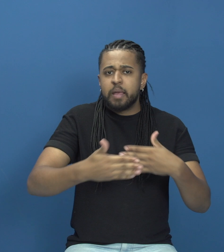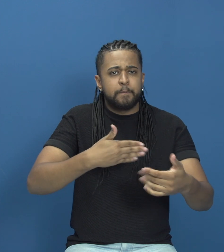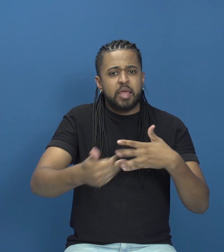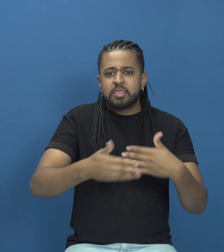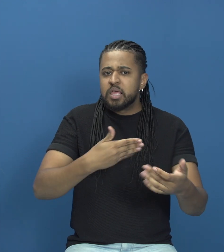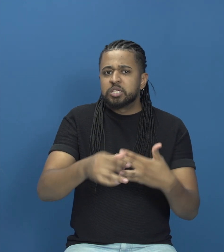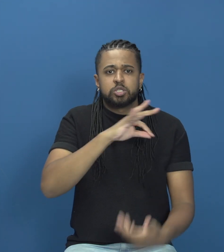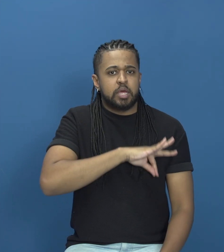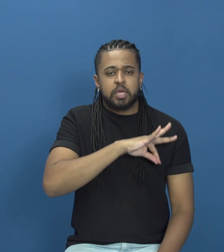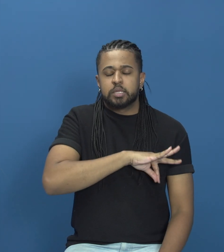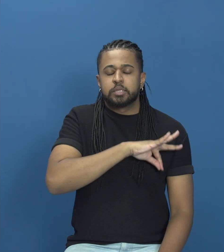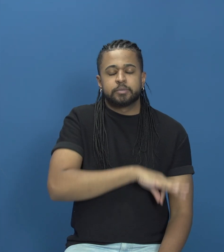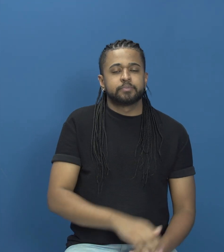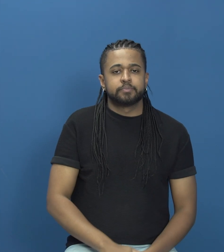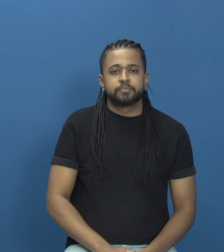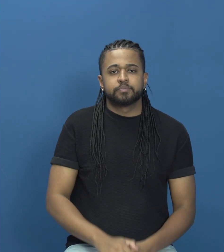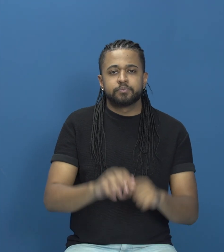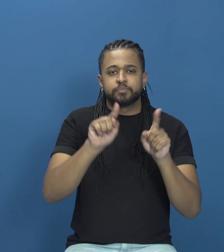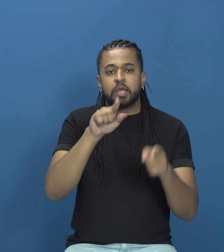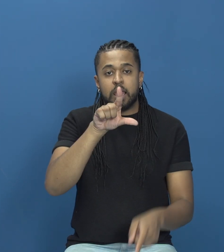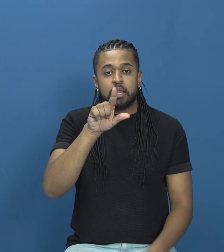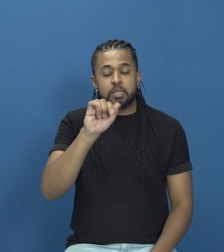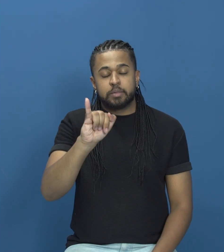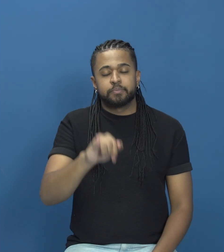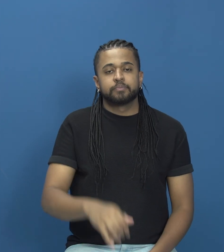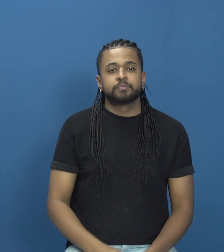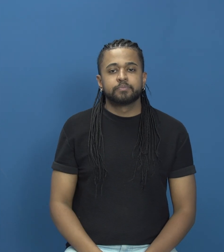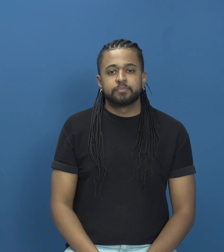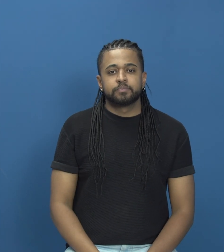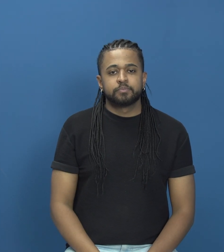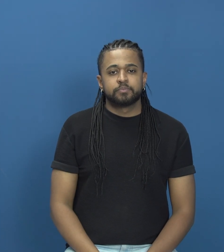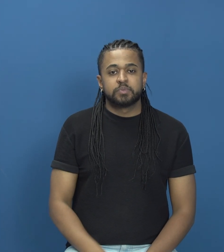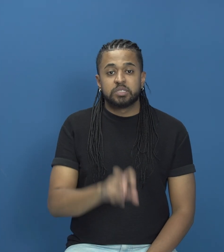independente da renda. Parênteses LI.